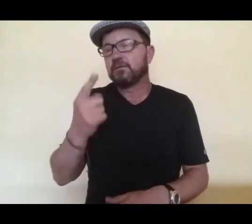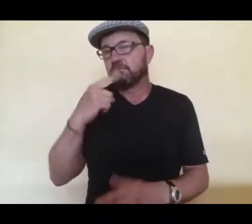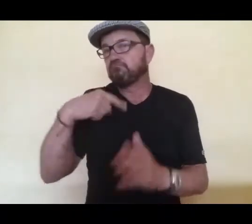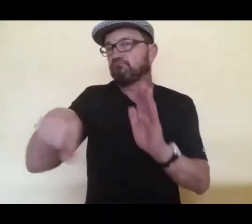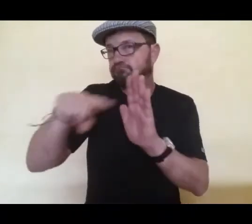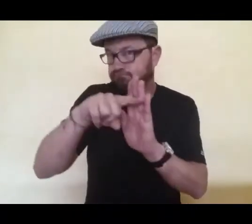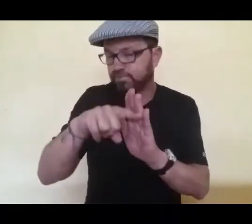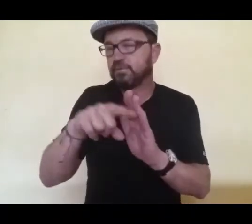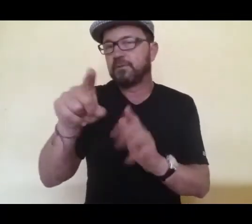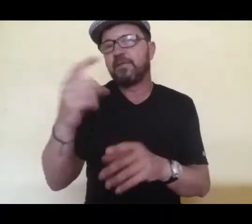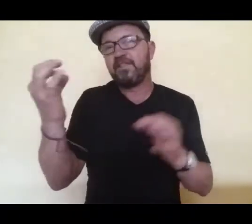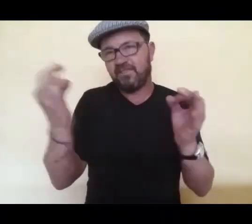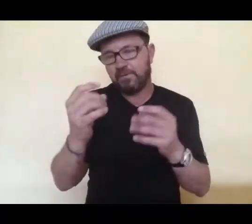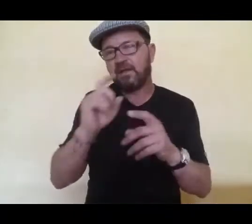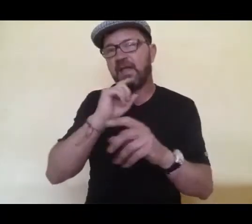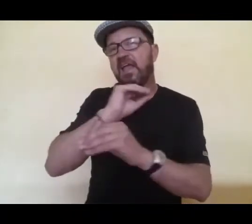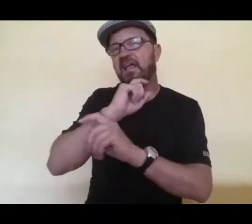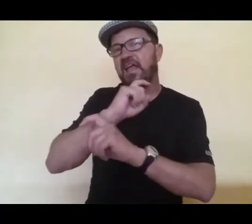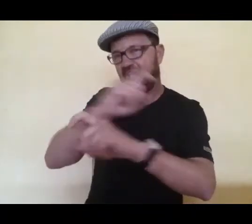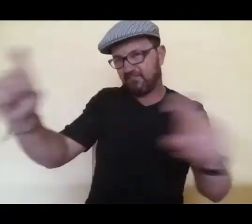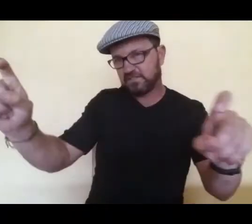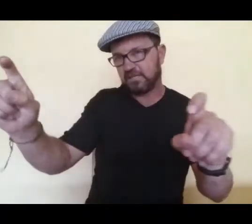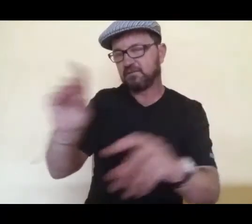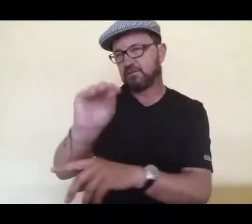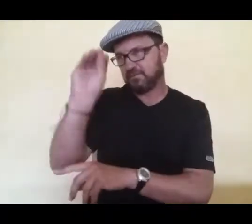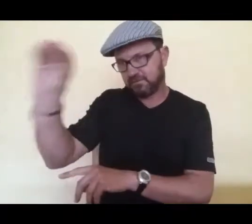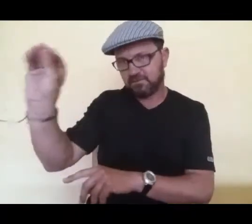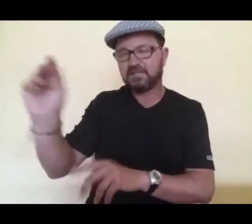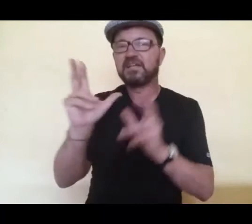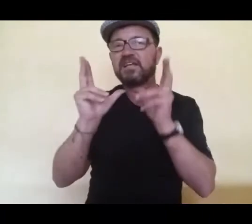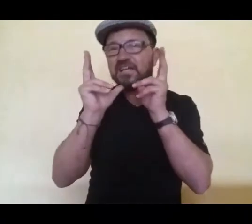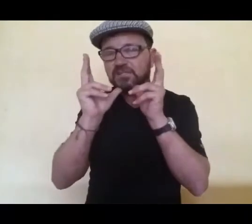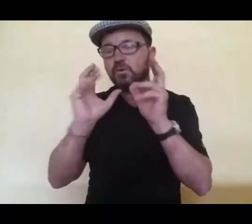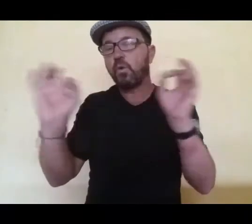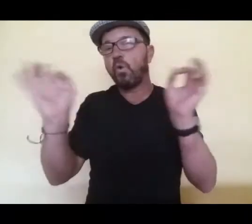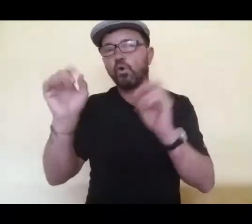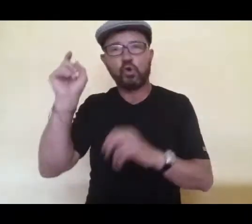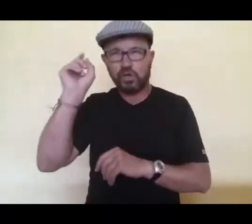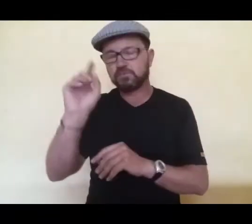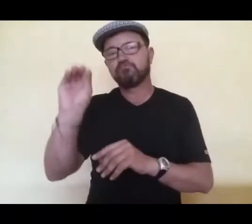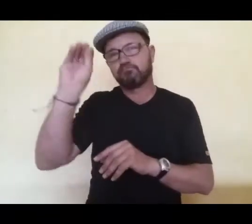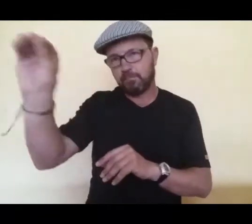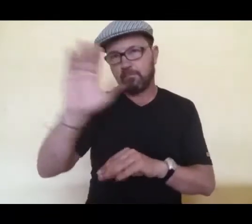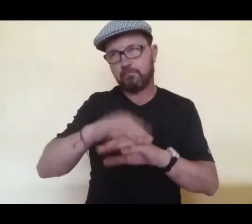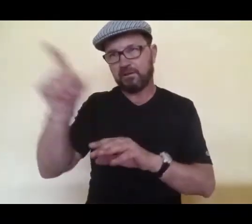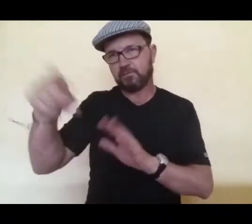de Sanitat, Carmen Montón, considera que la regressió de la gestió de l'Hospital d'Alzira continua en dada.